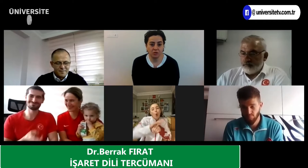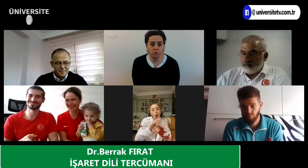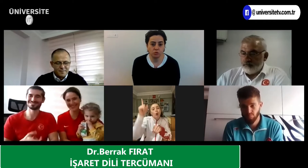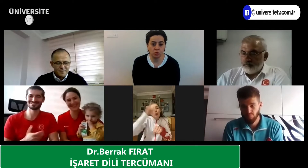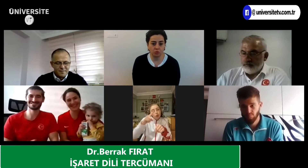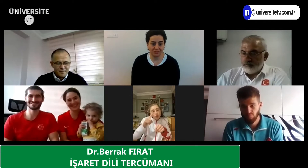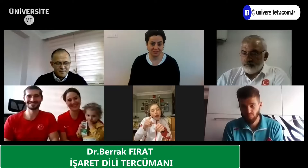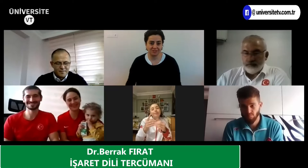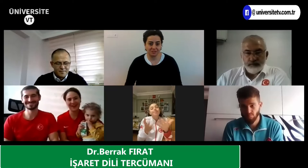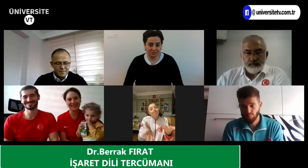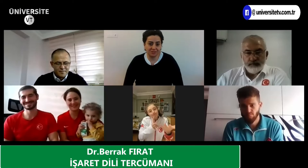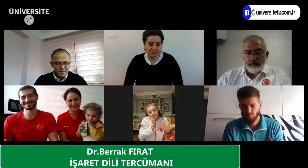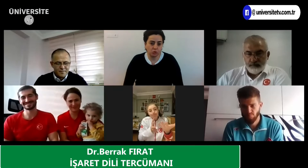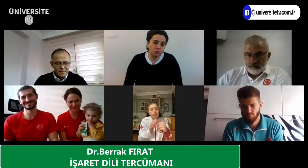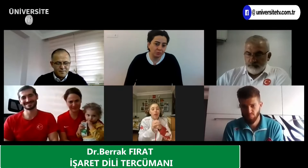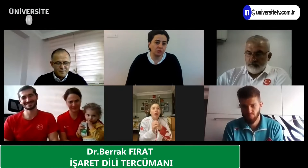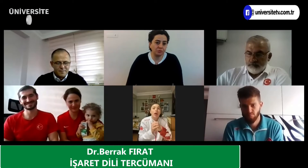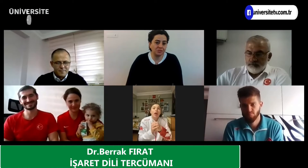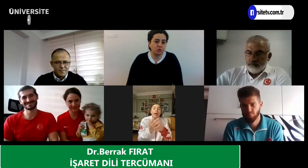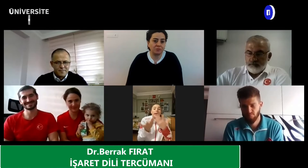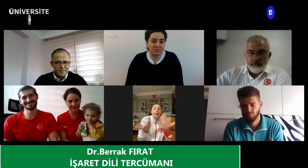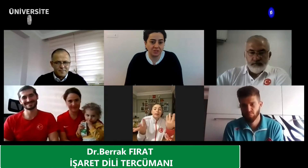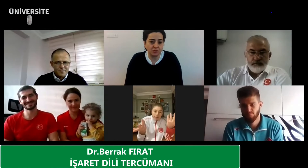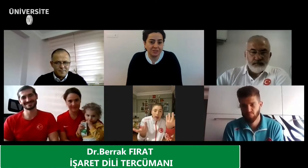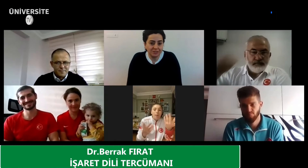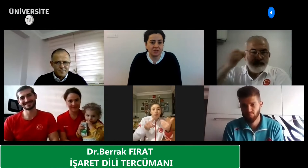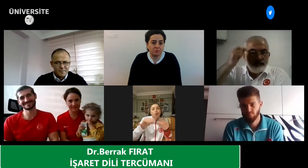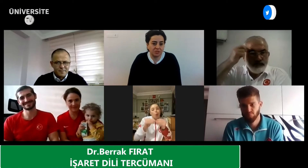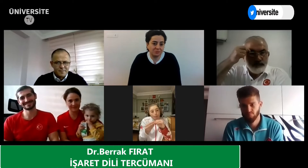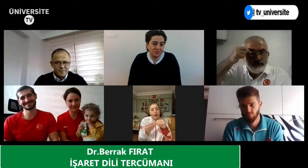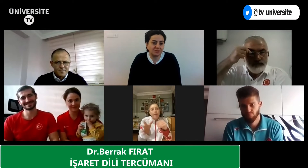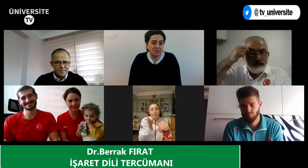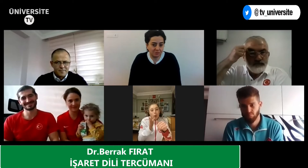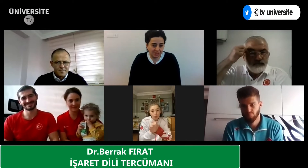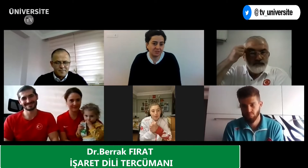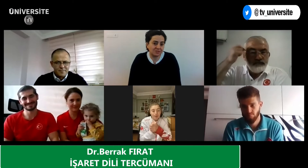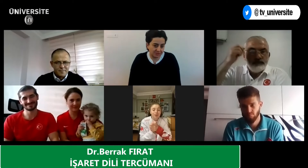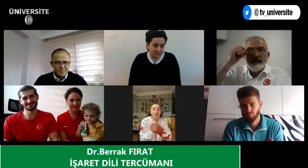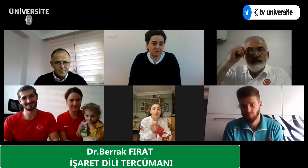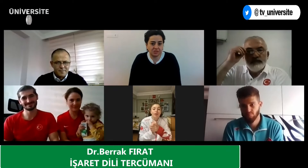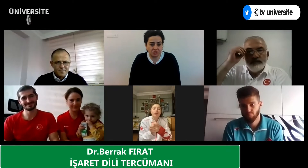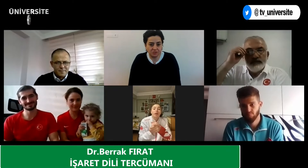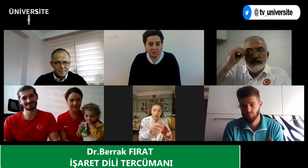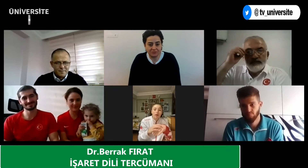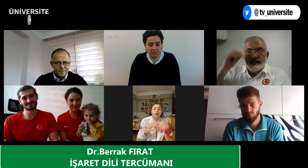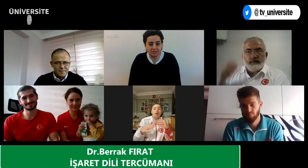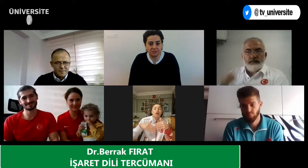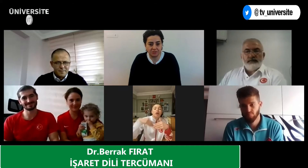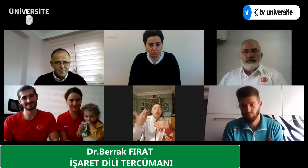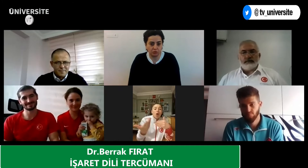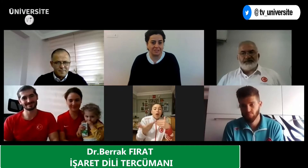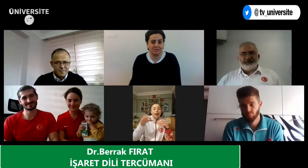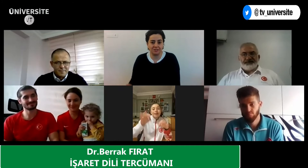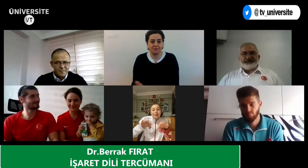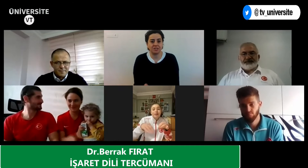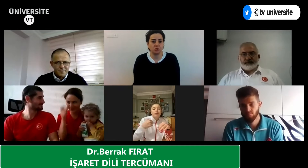Kamplarımızın daha uzun olmasını istiyorduk ama COVID döneminden dolayı kamplarımız bir sıkıntı yaşadı. Bir